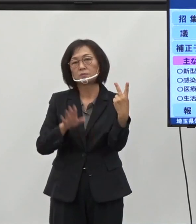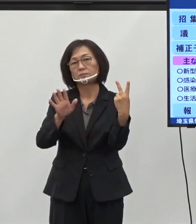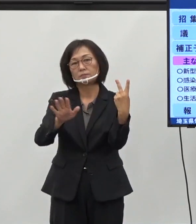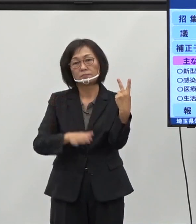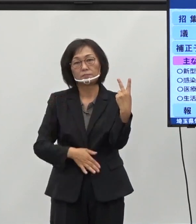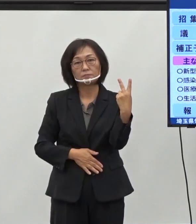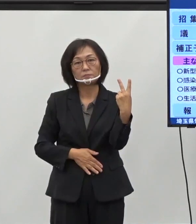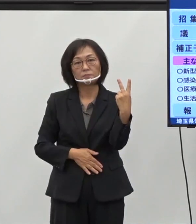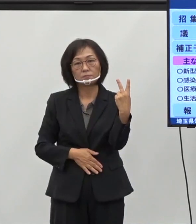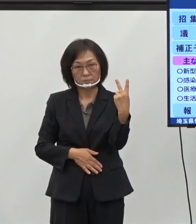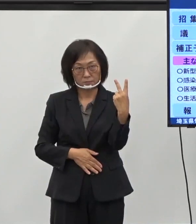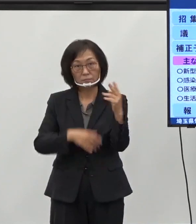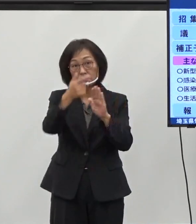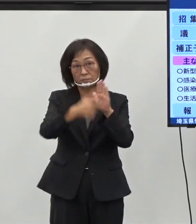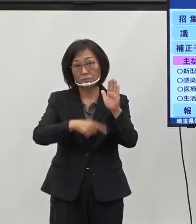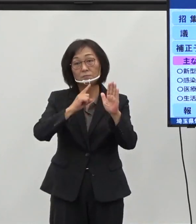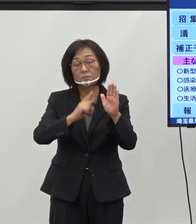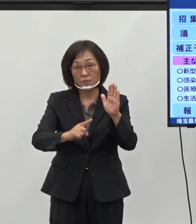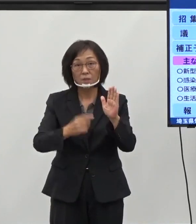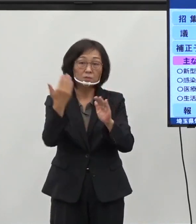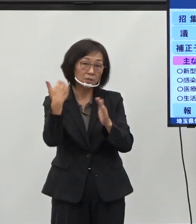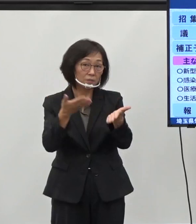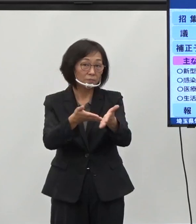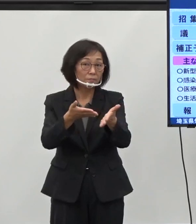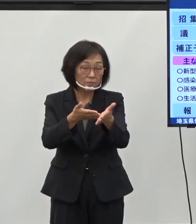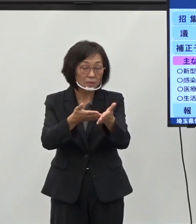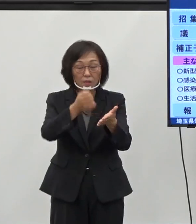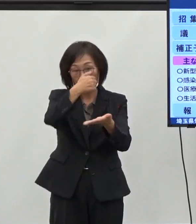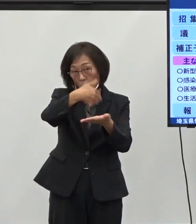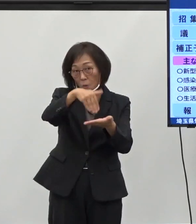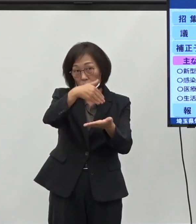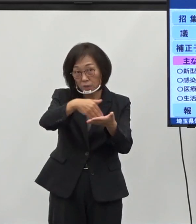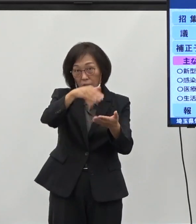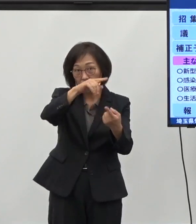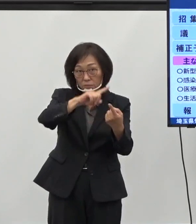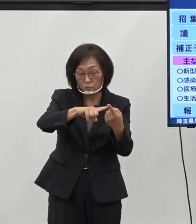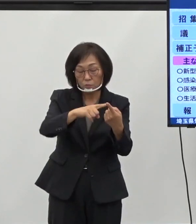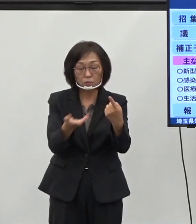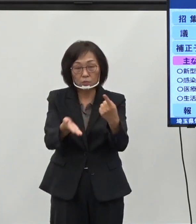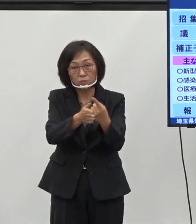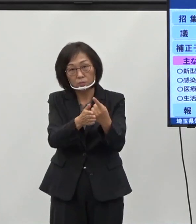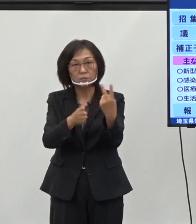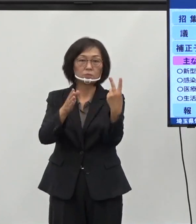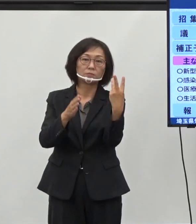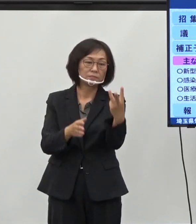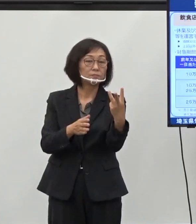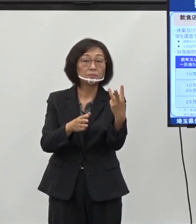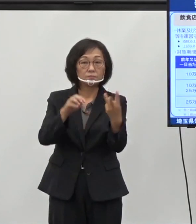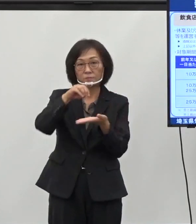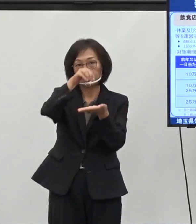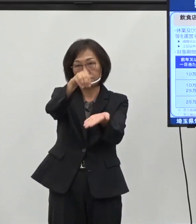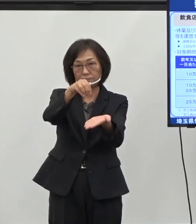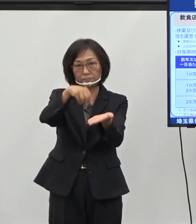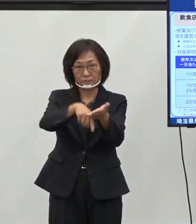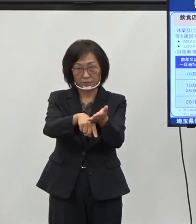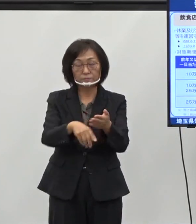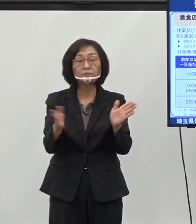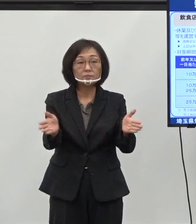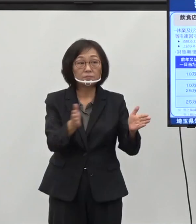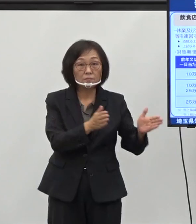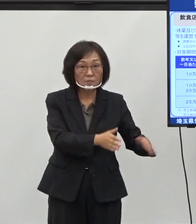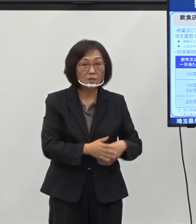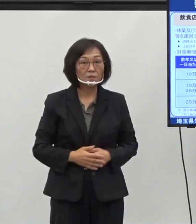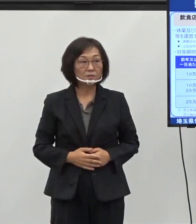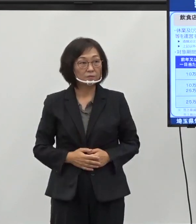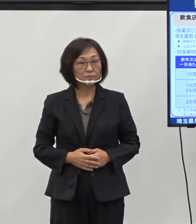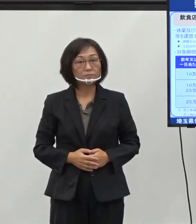して、議案としては先ほどご説明した予算と合わせ3件ということになります。さて、新